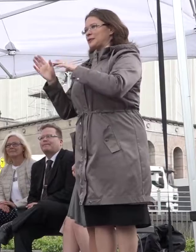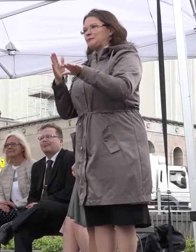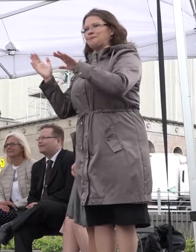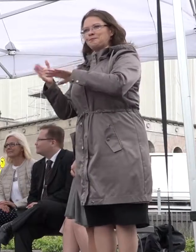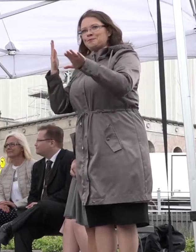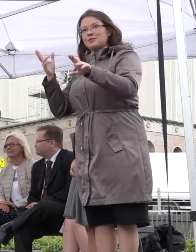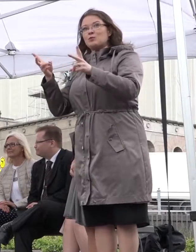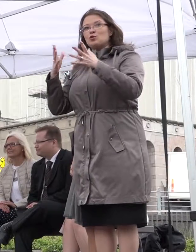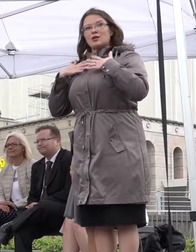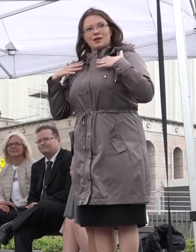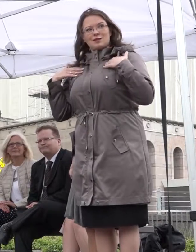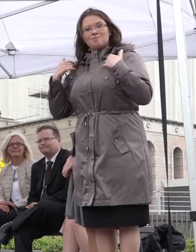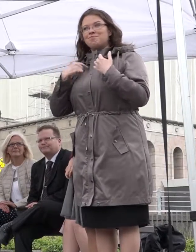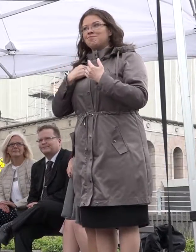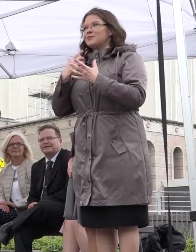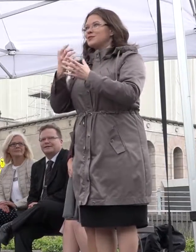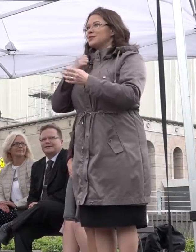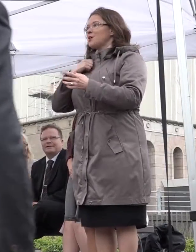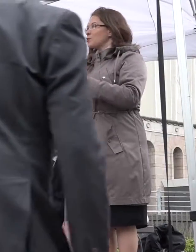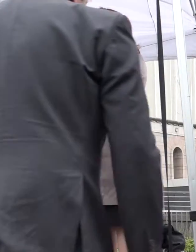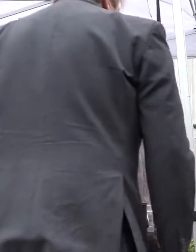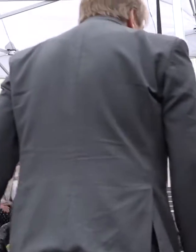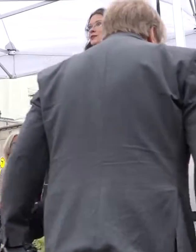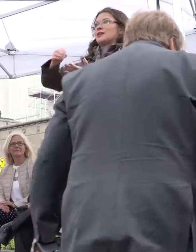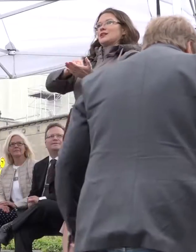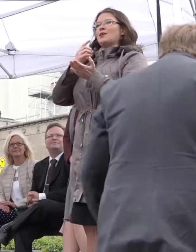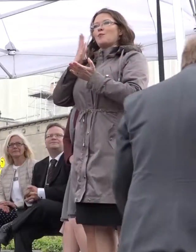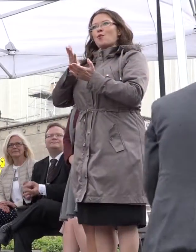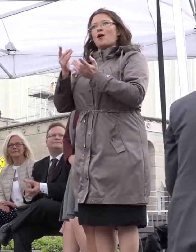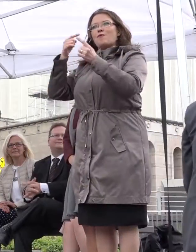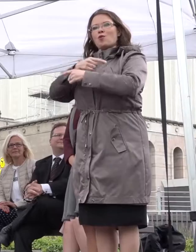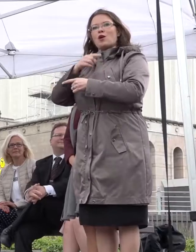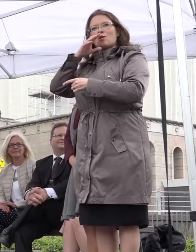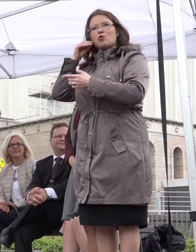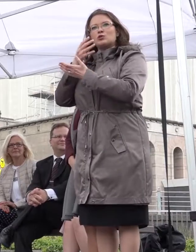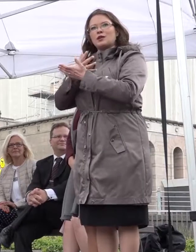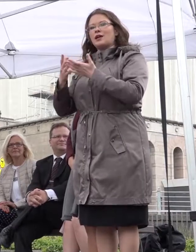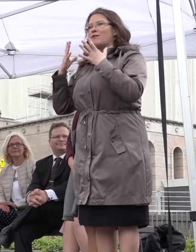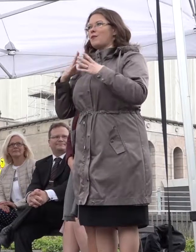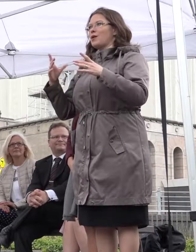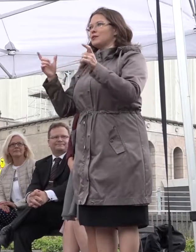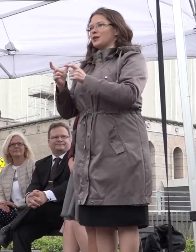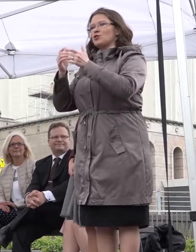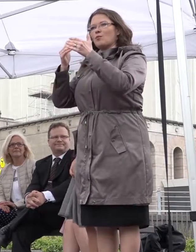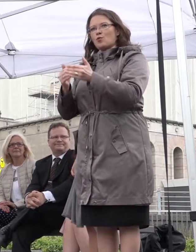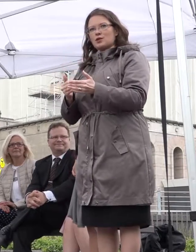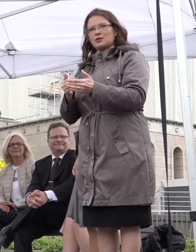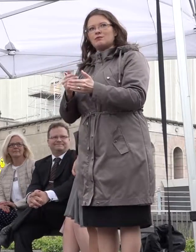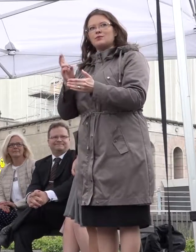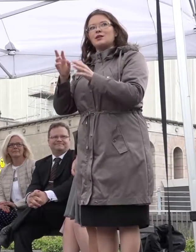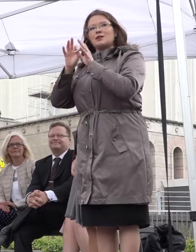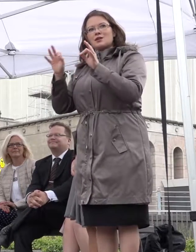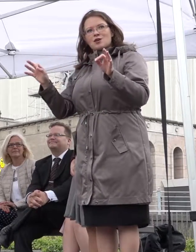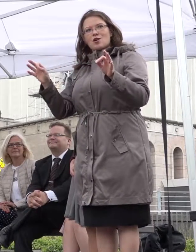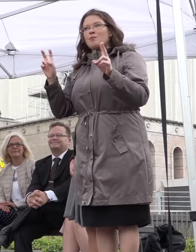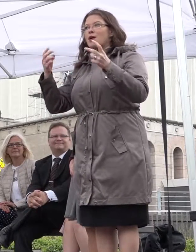saamme myös tähän yhden ekstra puheenvuoron ruotsinkielisten vammaisjärjestöjen puolesta. Ja todella hienoa, että